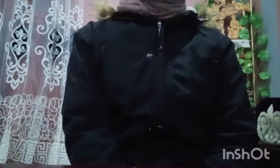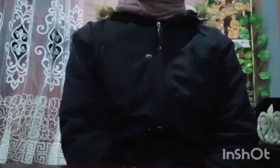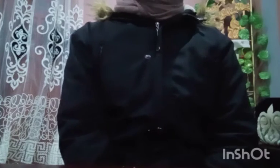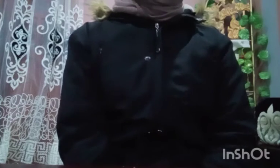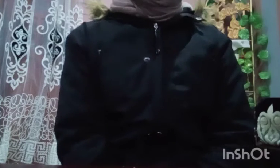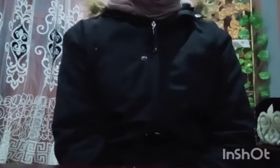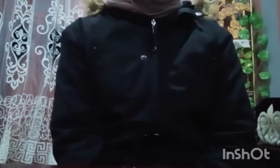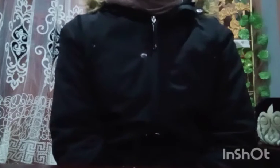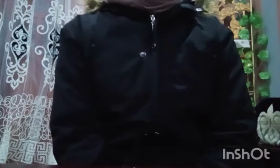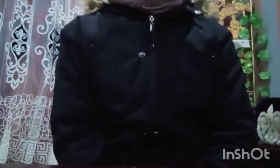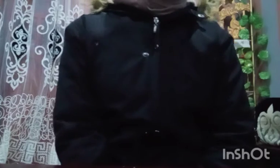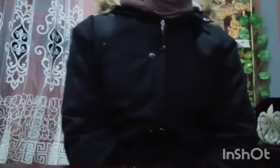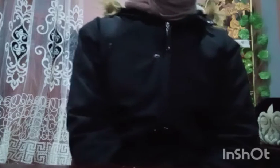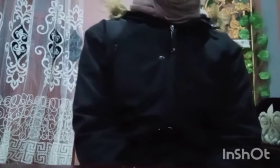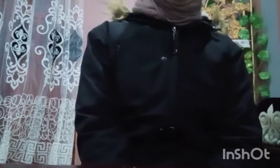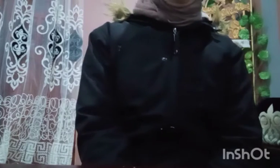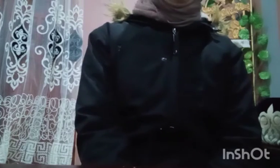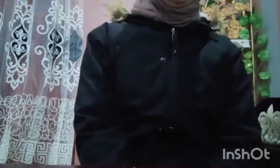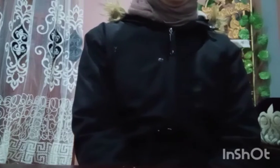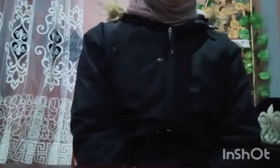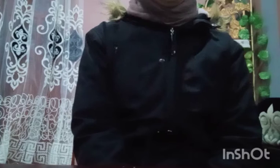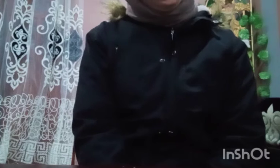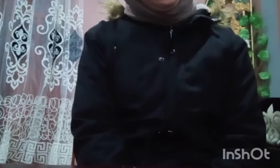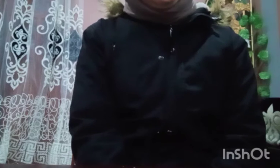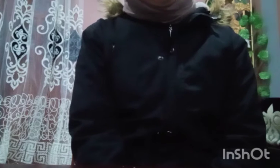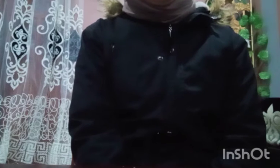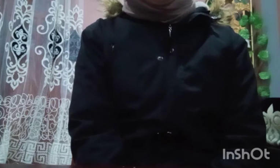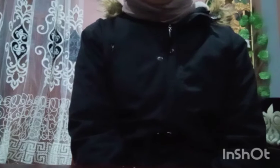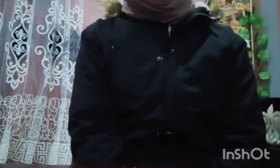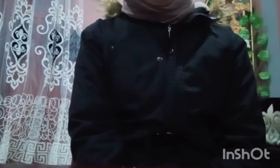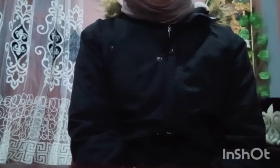ربي تكونوا بخير وانتم راكم تسمعوا في هذا الفيديو. طبعا